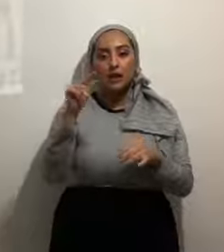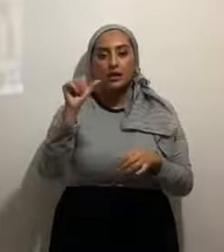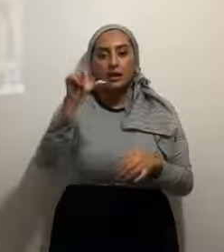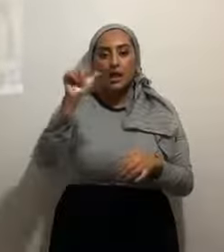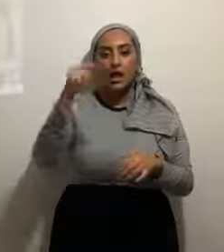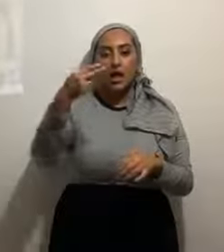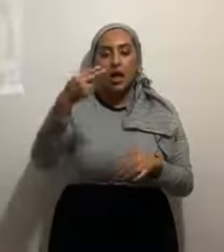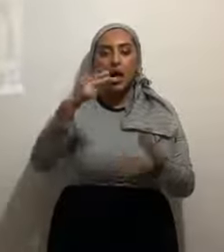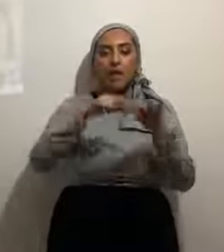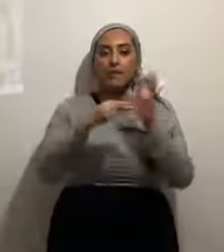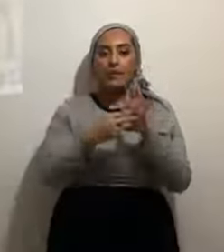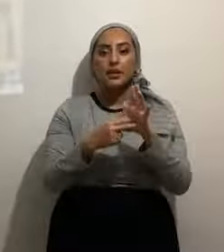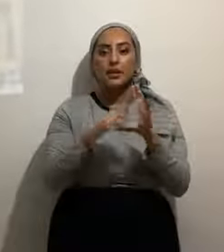que significa novia.